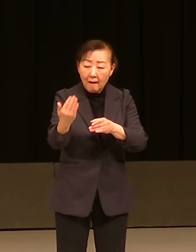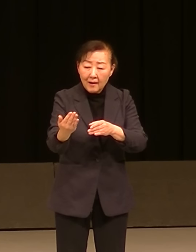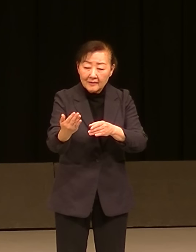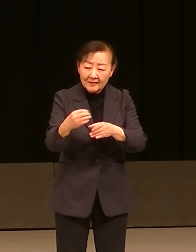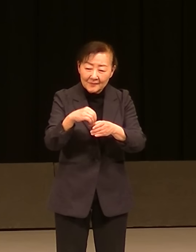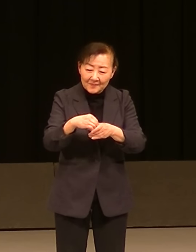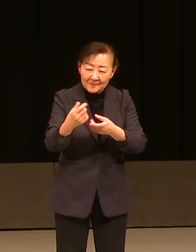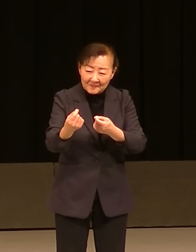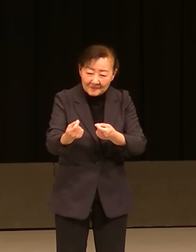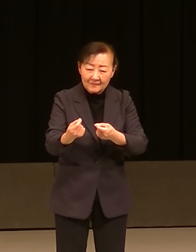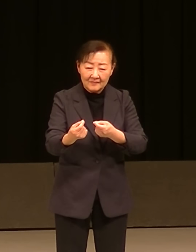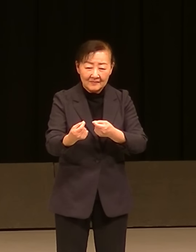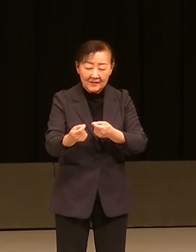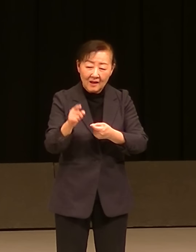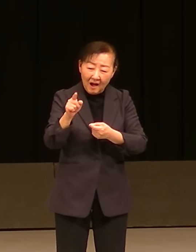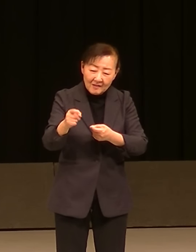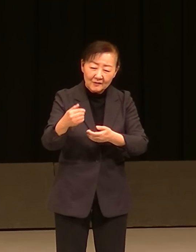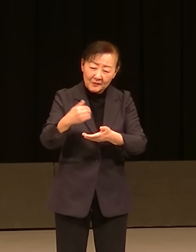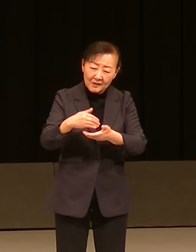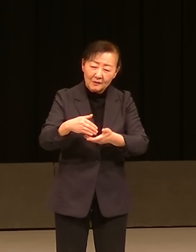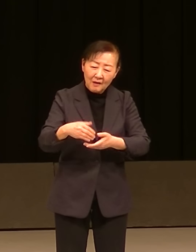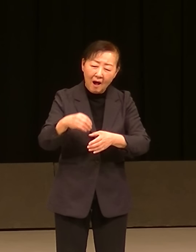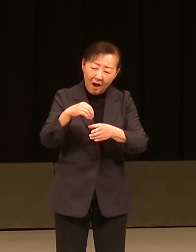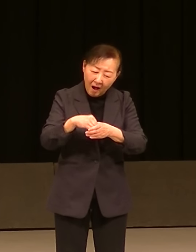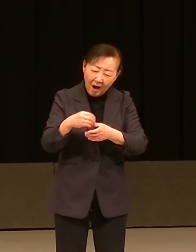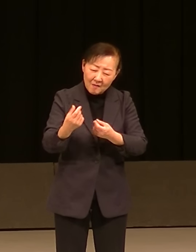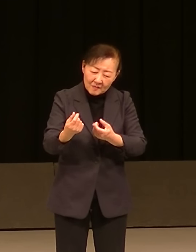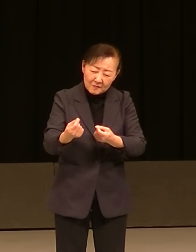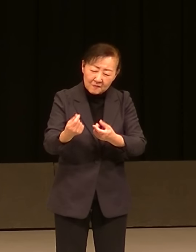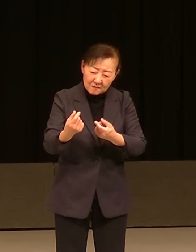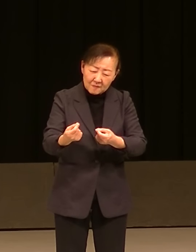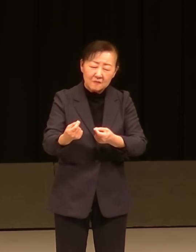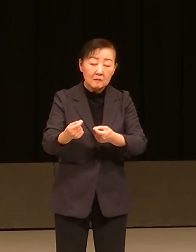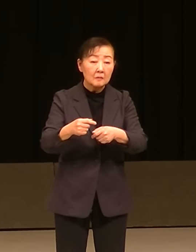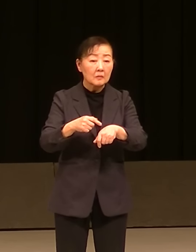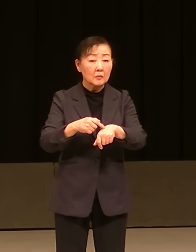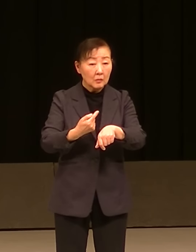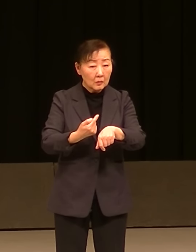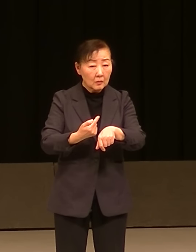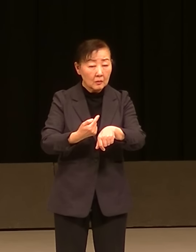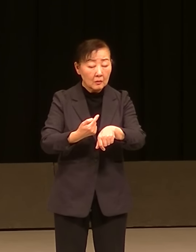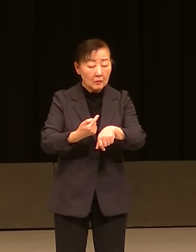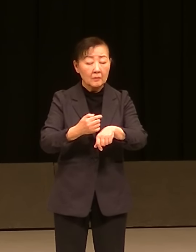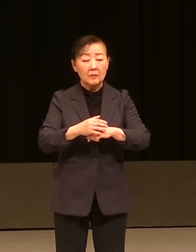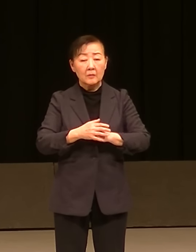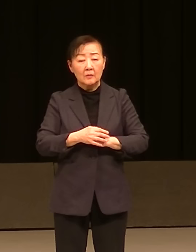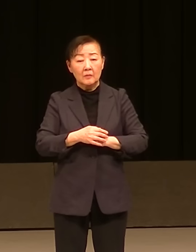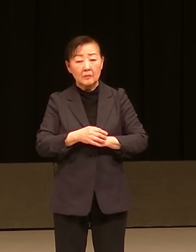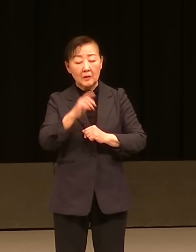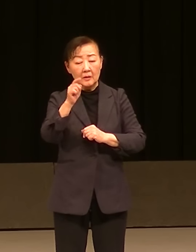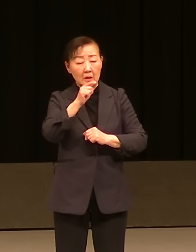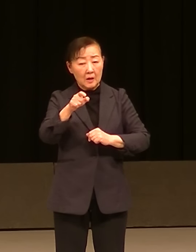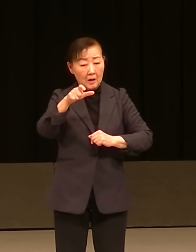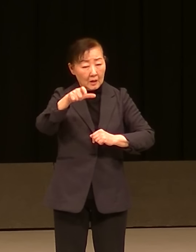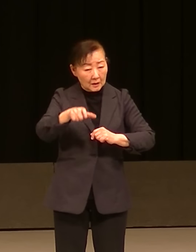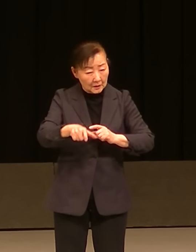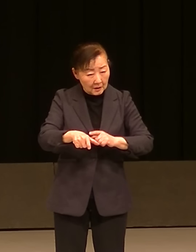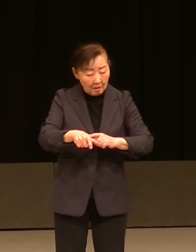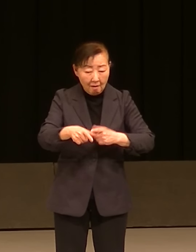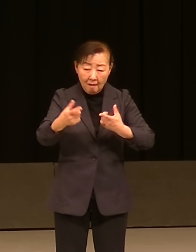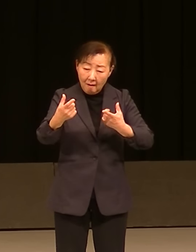る、あの人にはの言うことには本当に共感できるなっていうのが共感性でございますが、人間は共